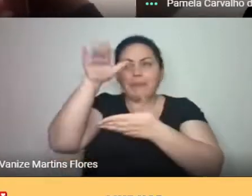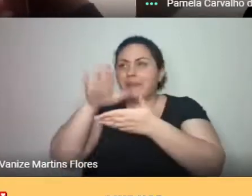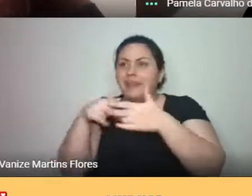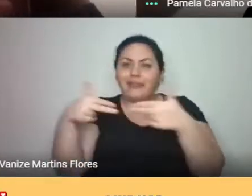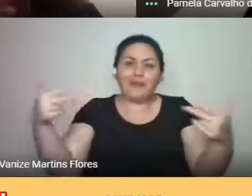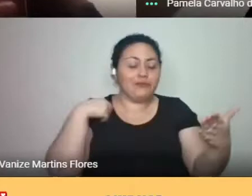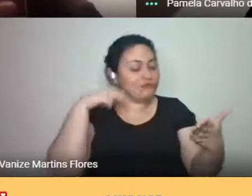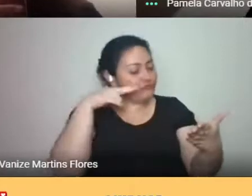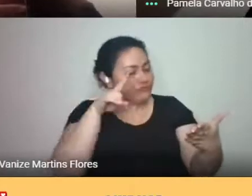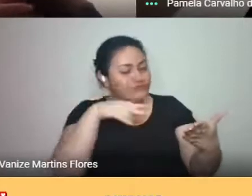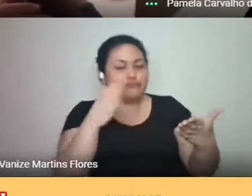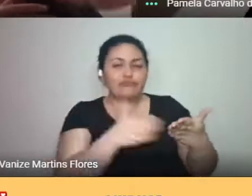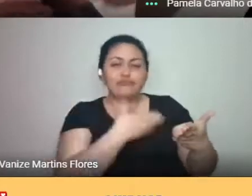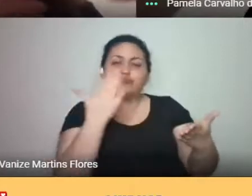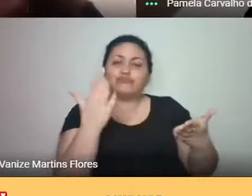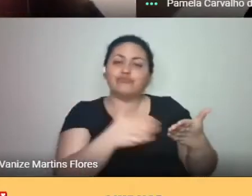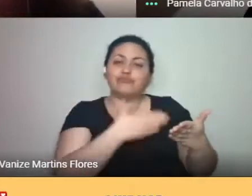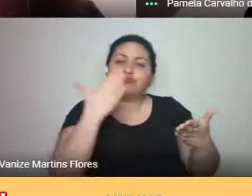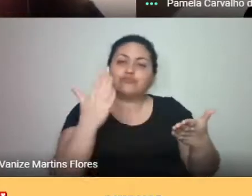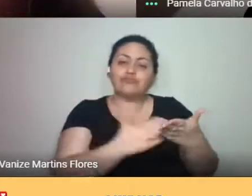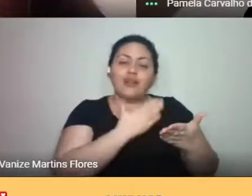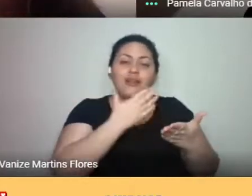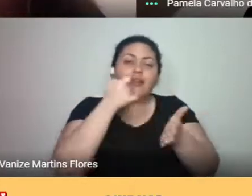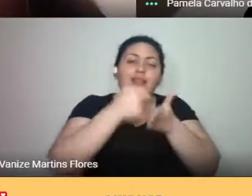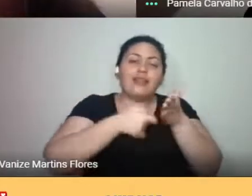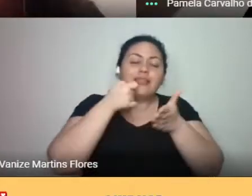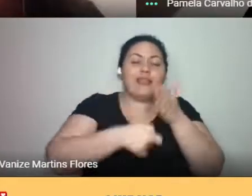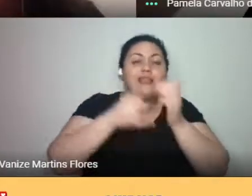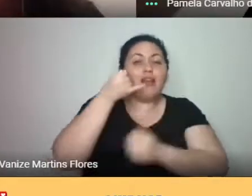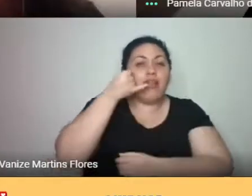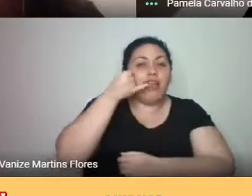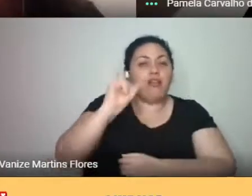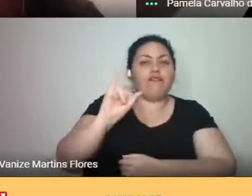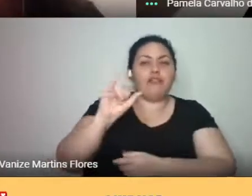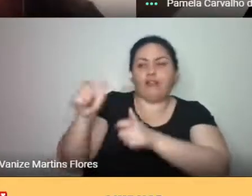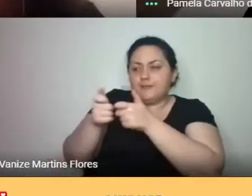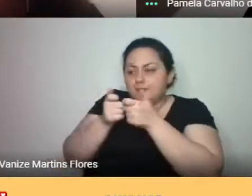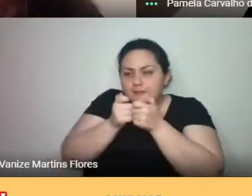buscar me desligar um pouquinho para que eu possa